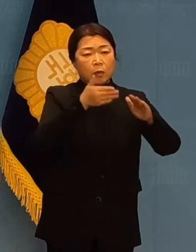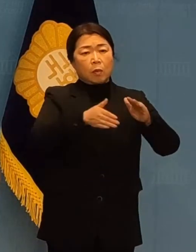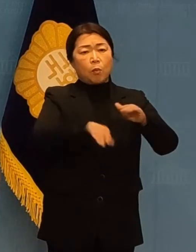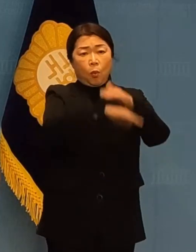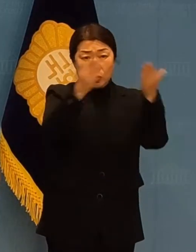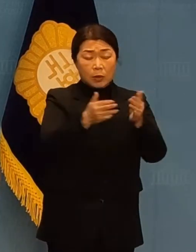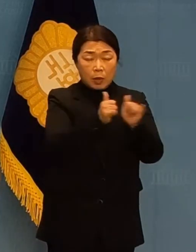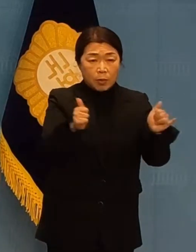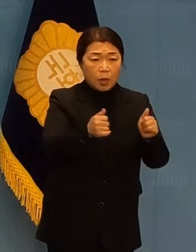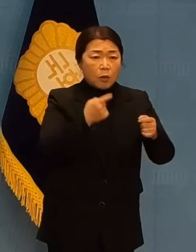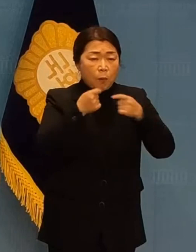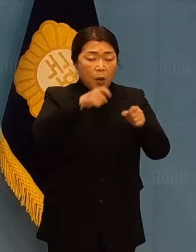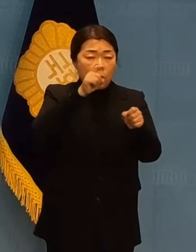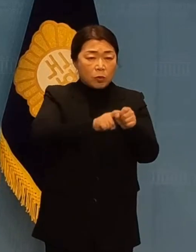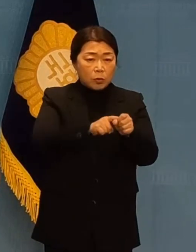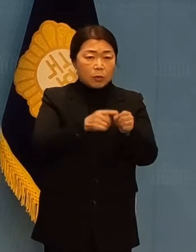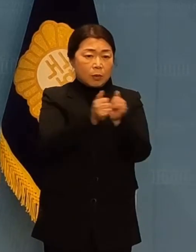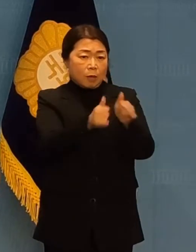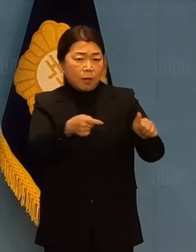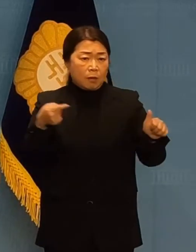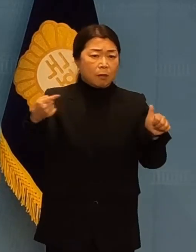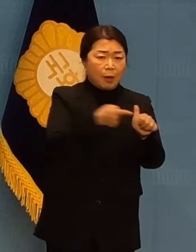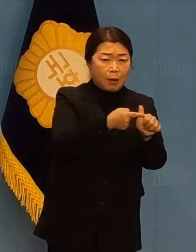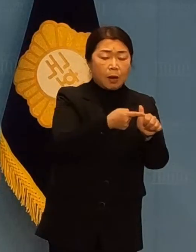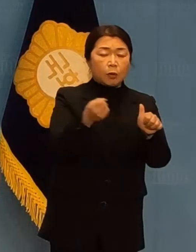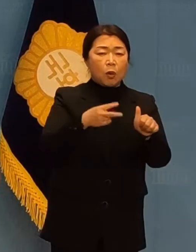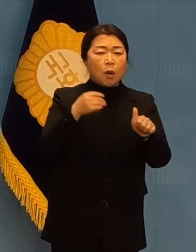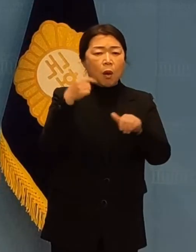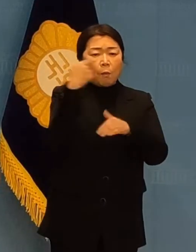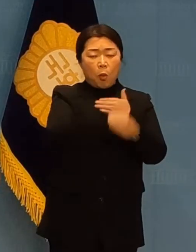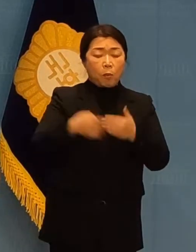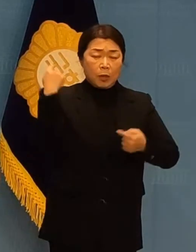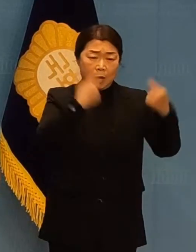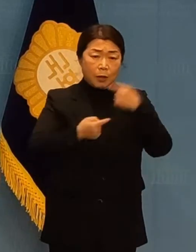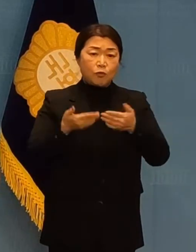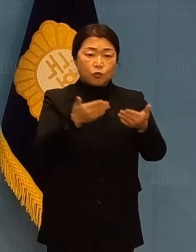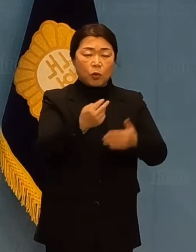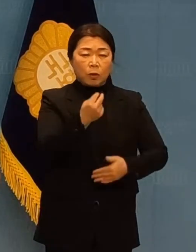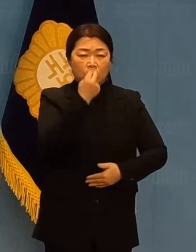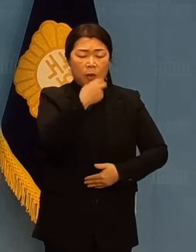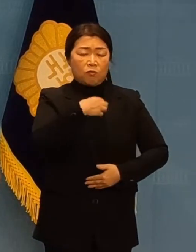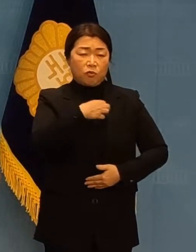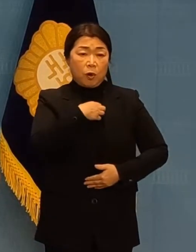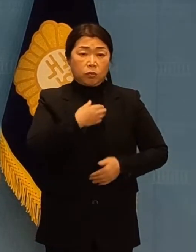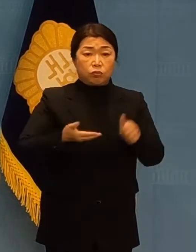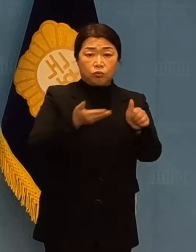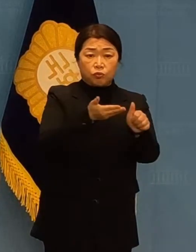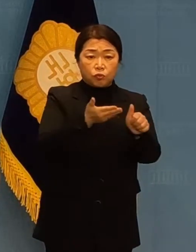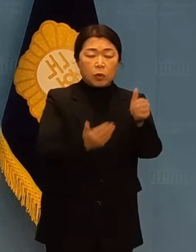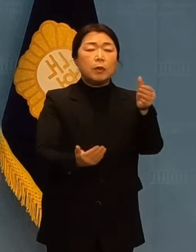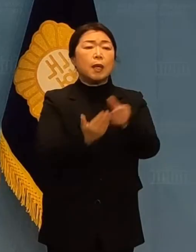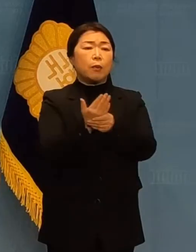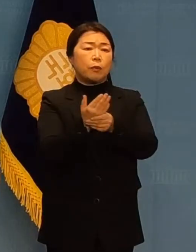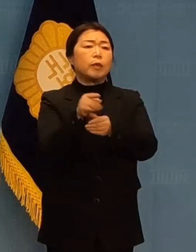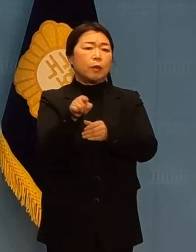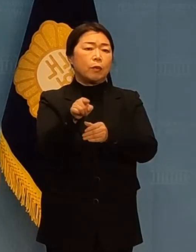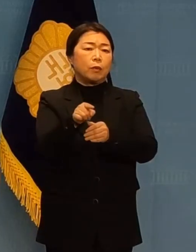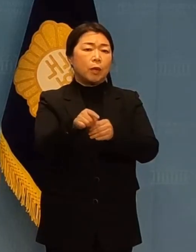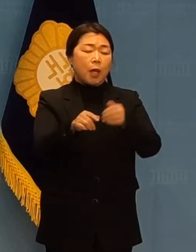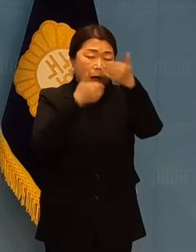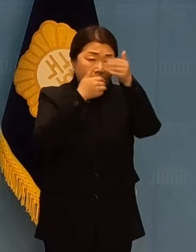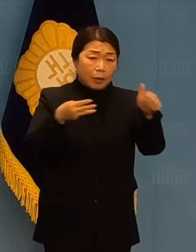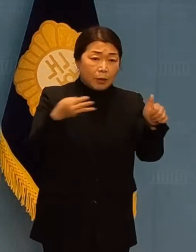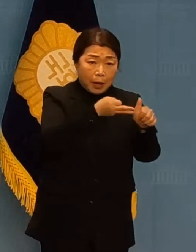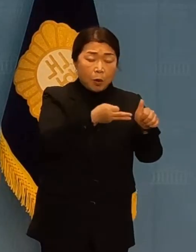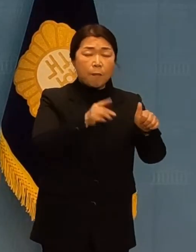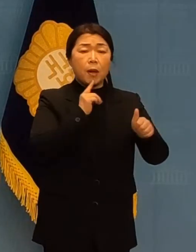협박할 목적으로 사람을 살해하거나 신체를 상해하여 생명에 대한 위협을 발생하게 하는 행위를 테러로 규정하고 있습니다.